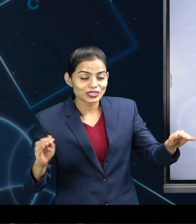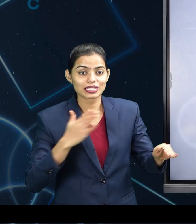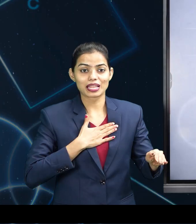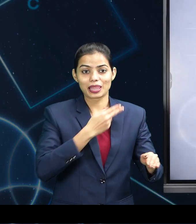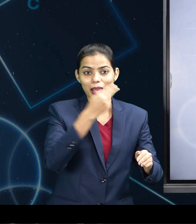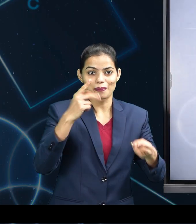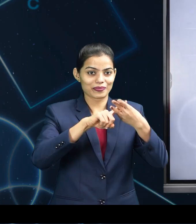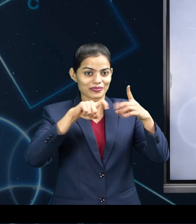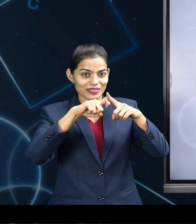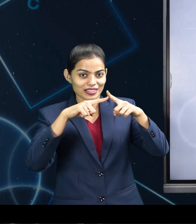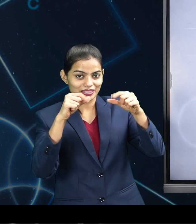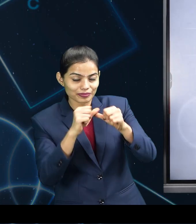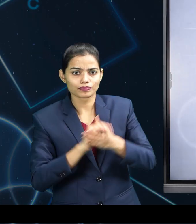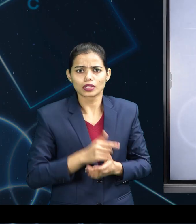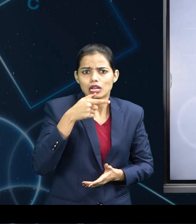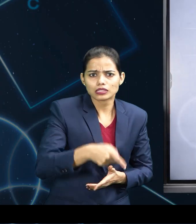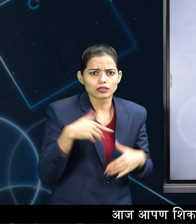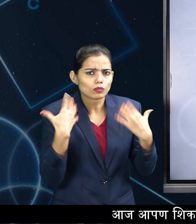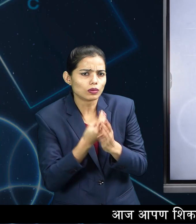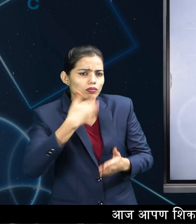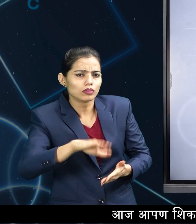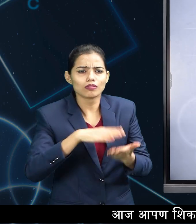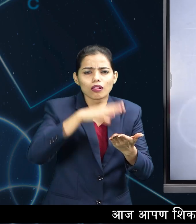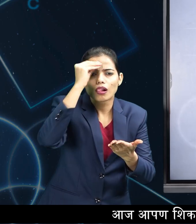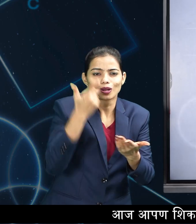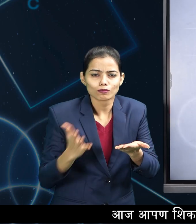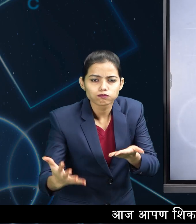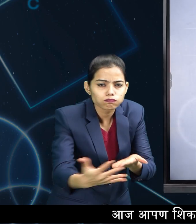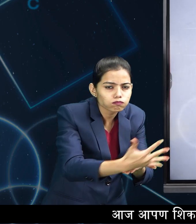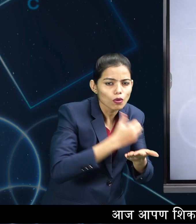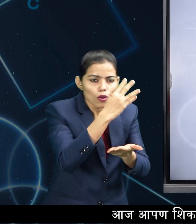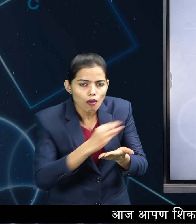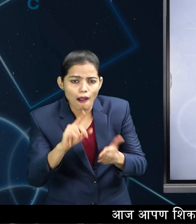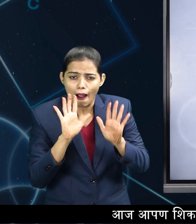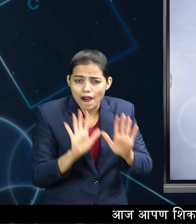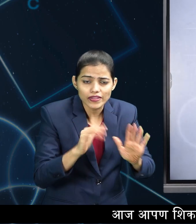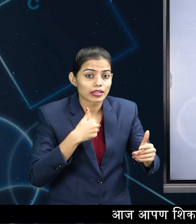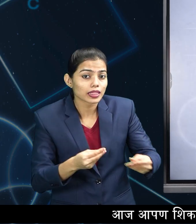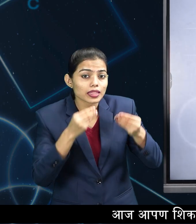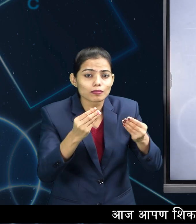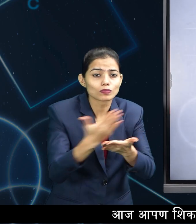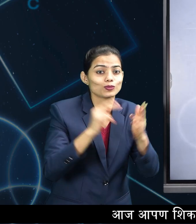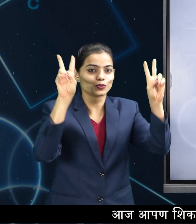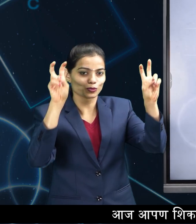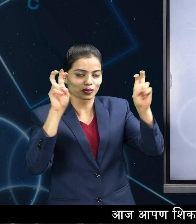हॅलो विद्यार्थी मित्रांनो, मी स्मिता देशमुख आहे. आज आपण शिकणार आहोत माहितीचे संकलन आणि